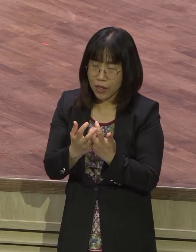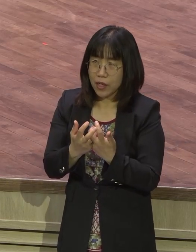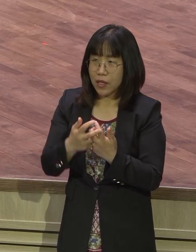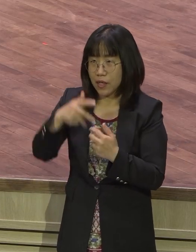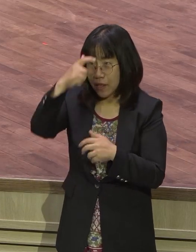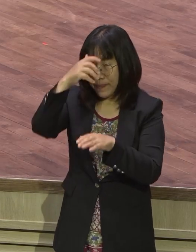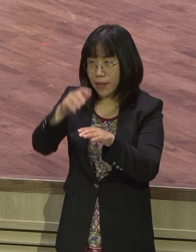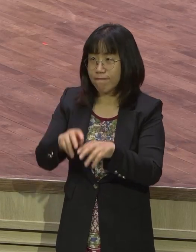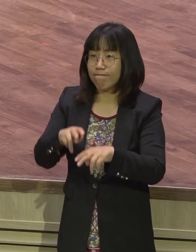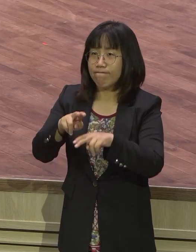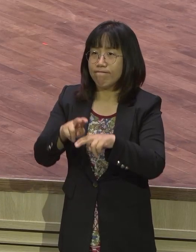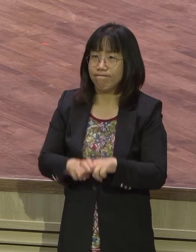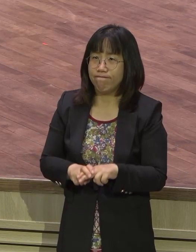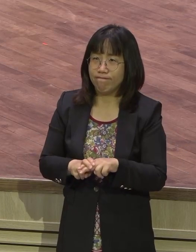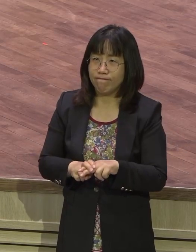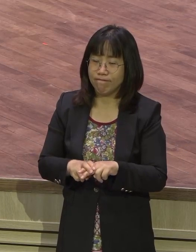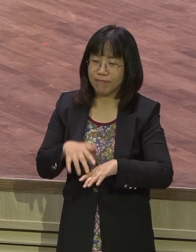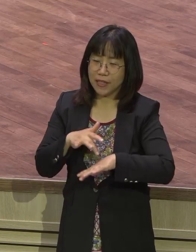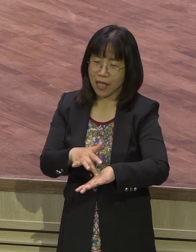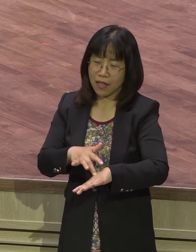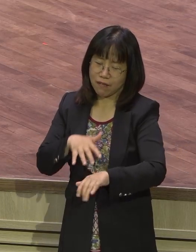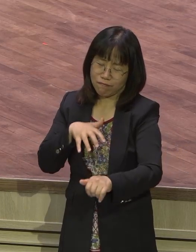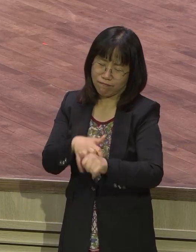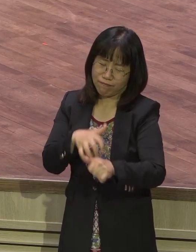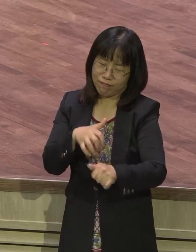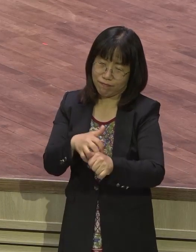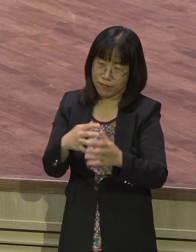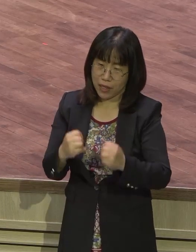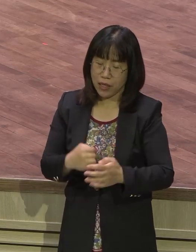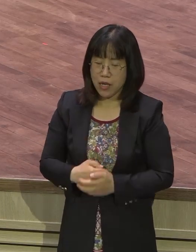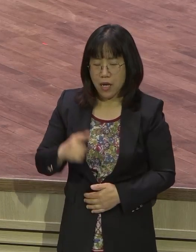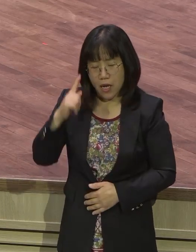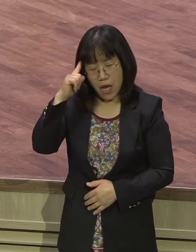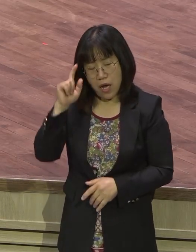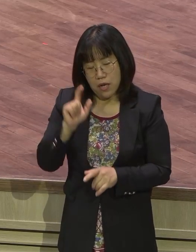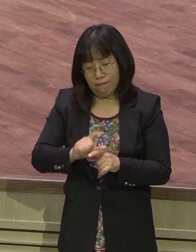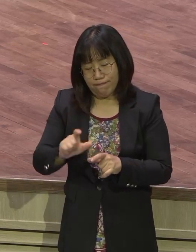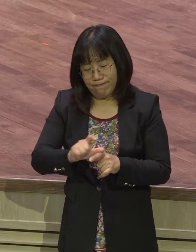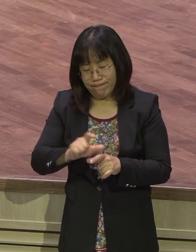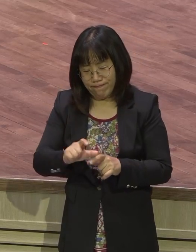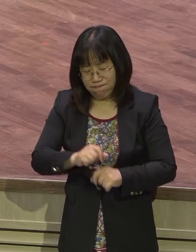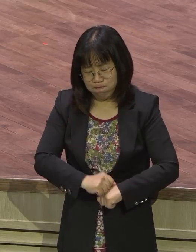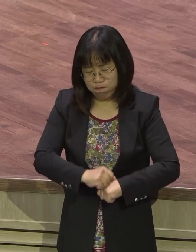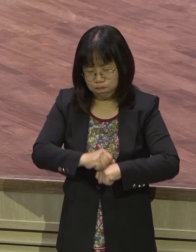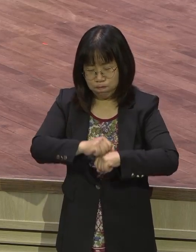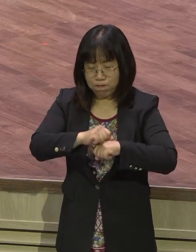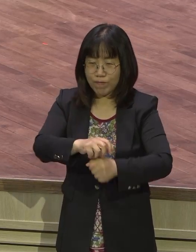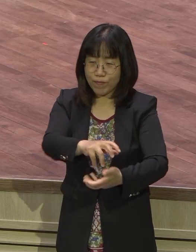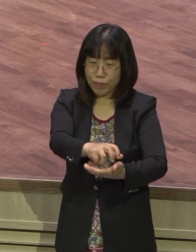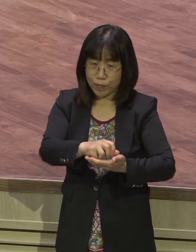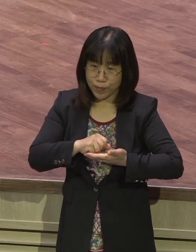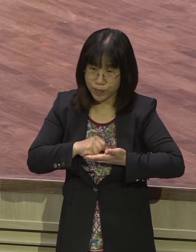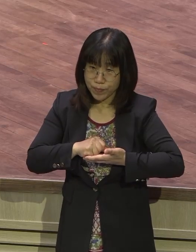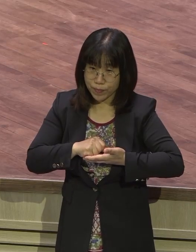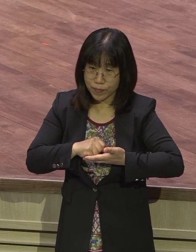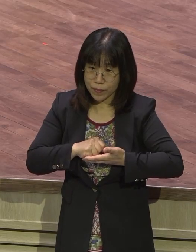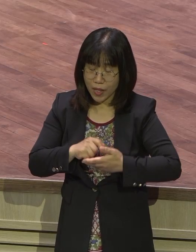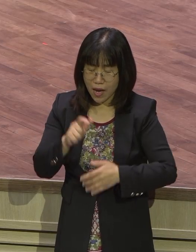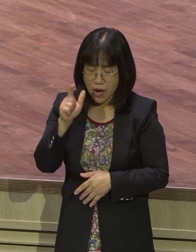온갖 공격을 다 하지요 해결되지 않는 고민 문제들을 확 가지고 고민 문제 없는 사람은 어디에 있어요?